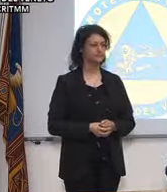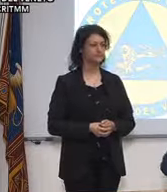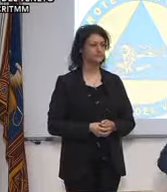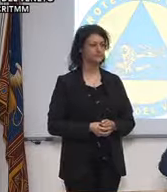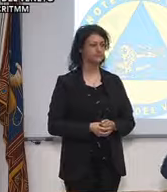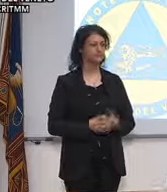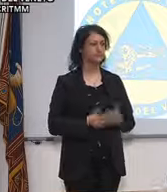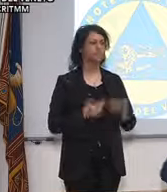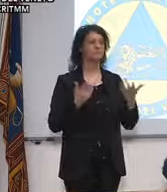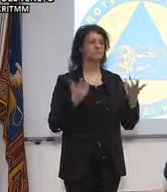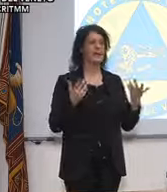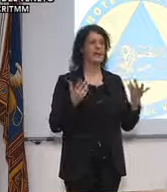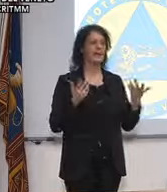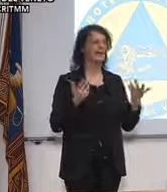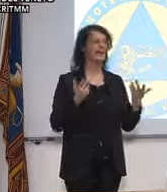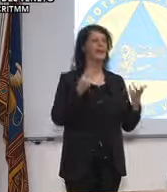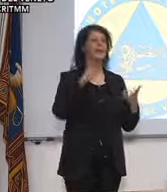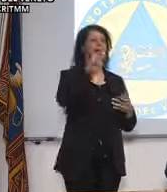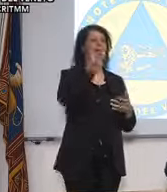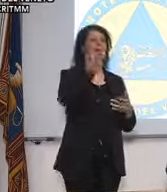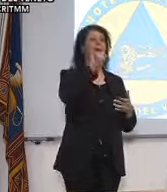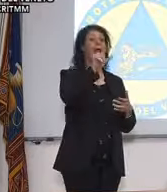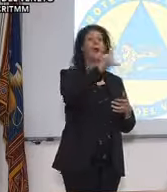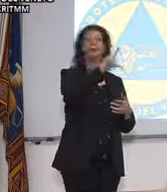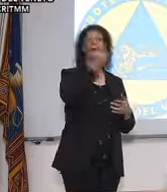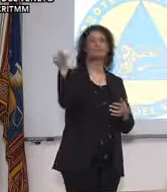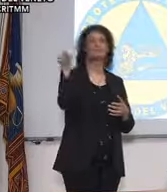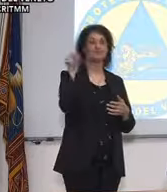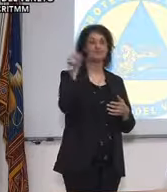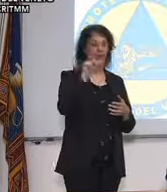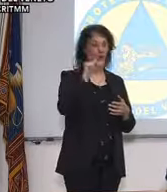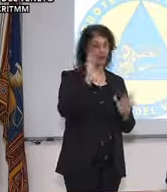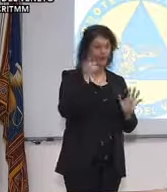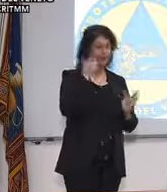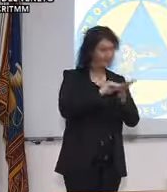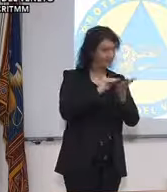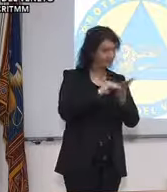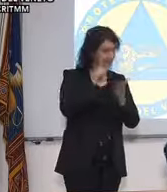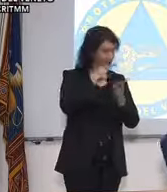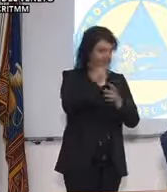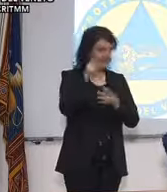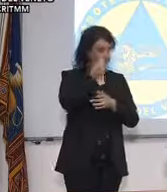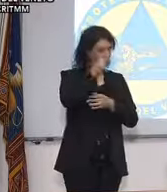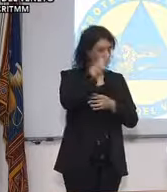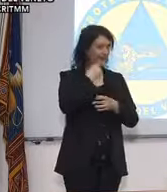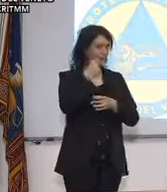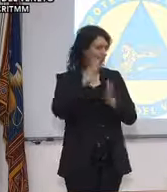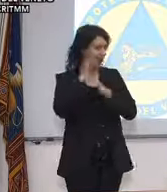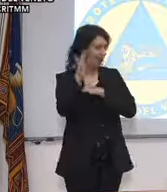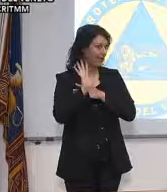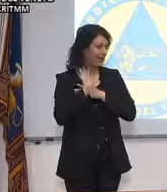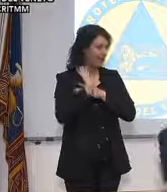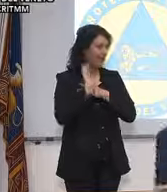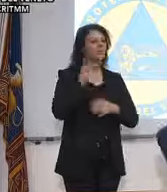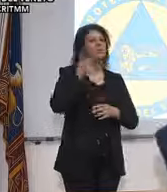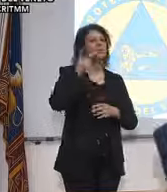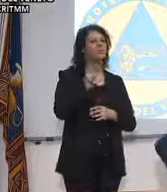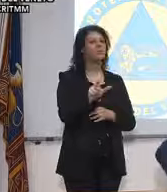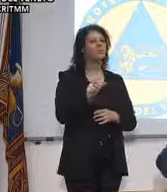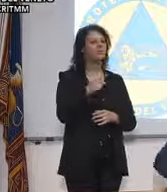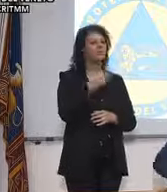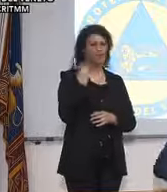Basta che poi la RAI poi dopo non dica, non faccia i complottismi o le se ne non fa. No, ma siccome mi viene chiesta